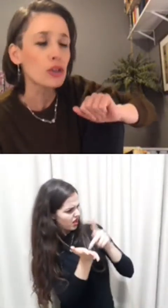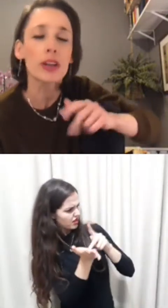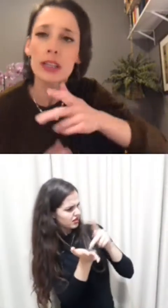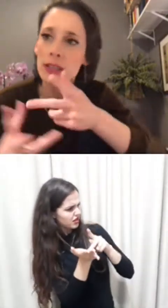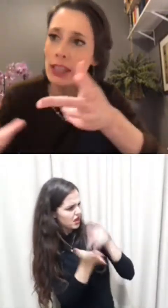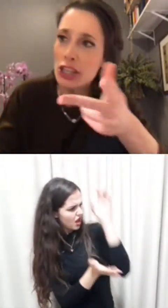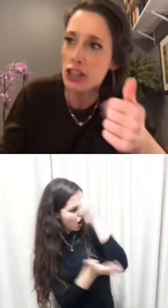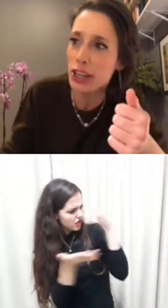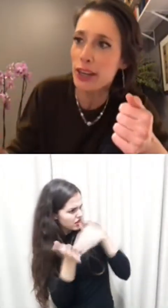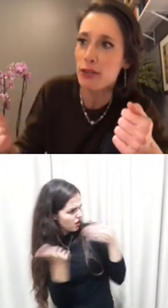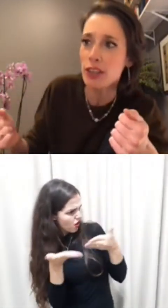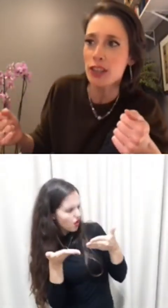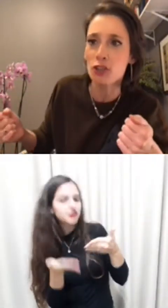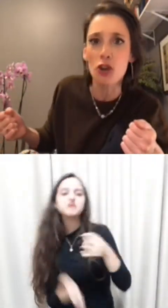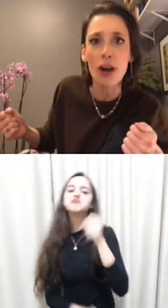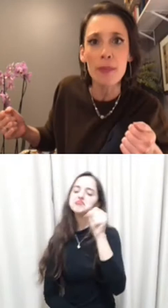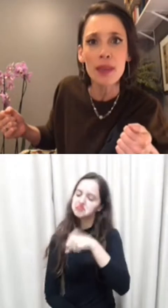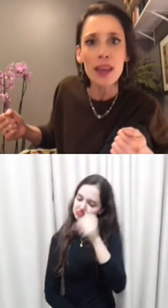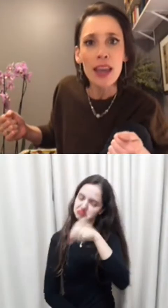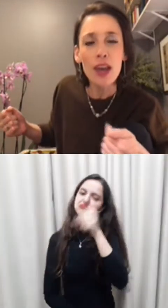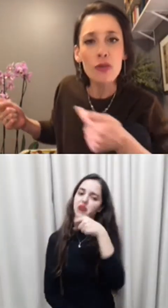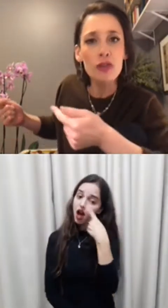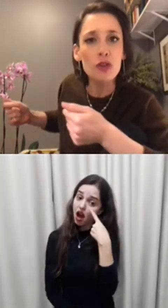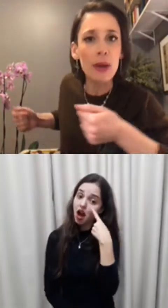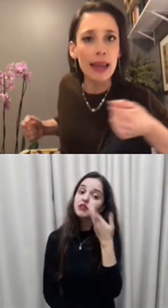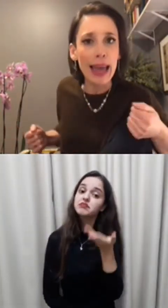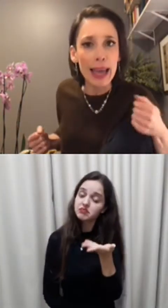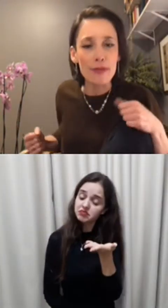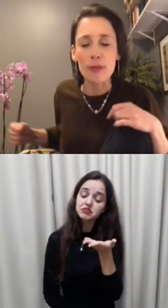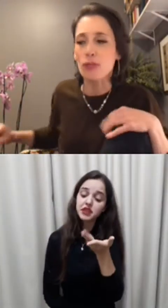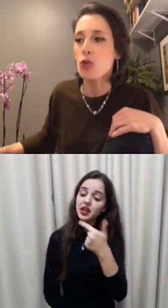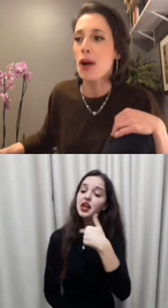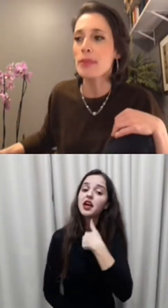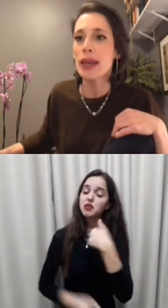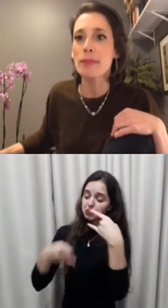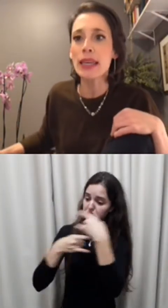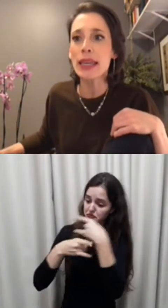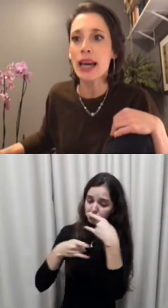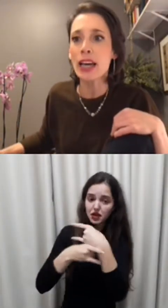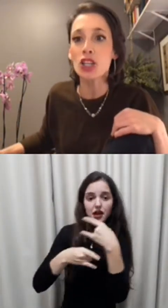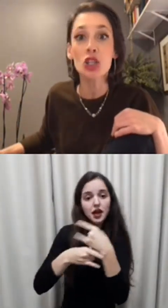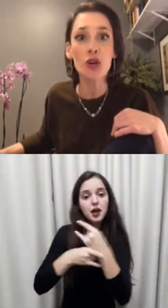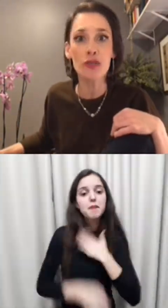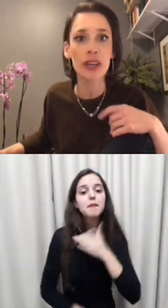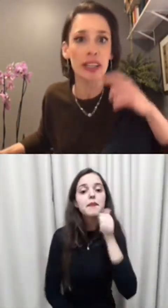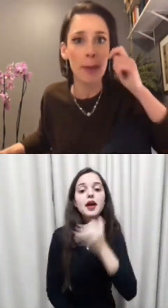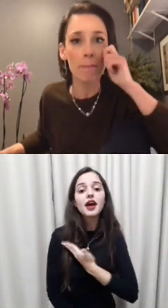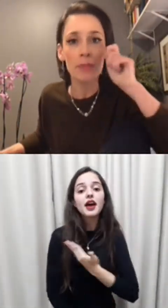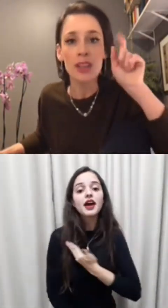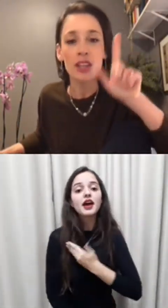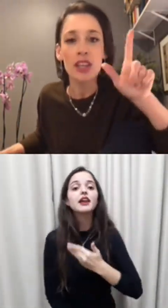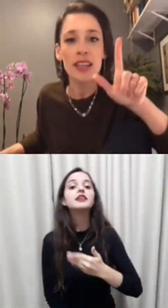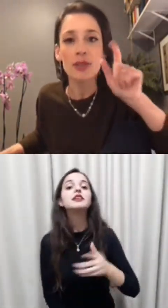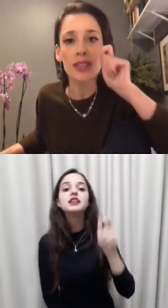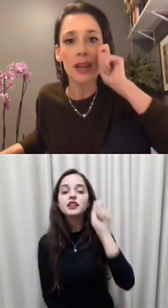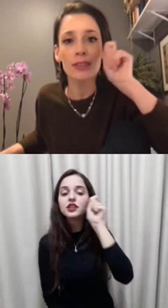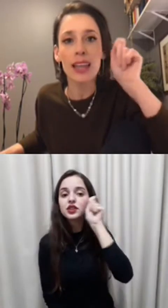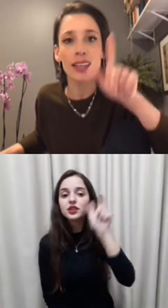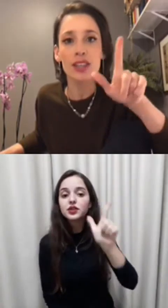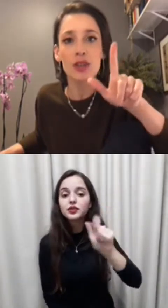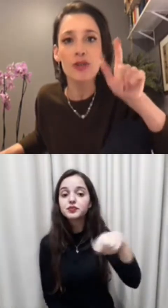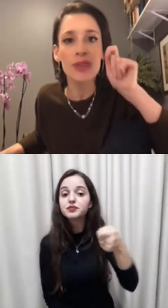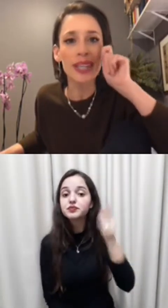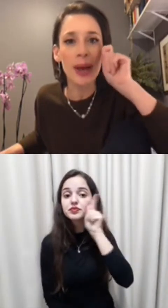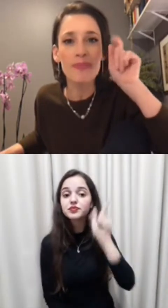hoje? Eu falei: sim, Gerlan, veja só. Eu fiz uma live com a minha amiga Giovana. Esse é o sinal